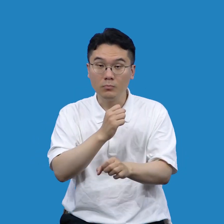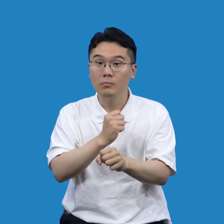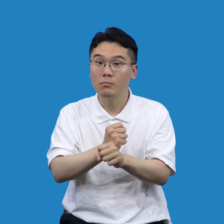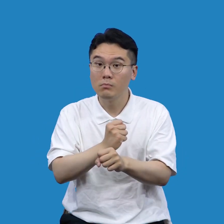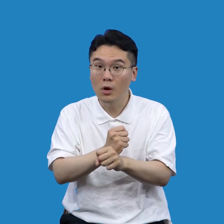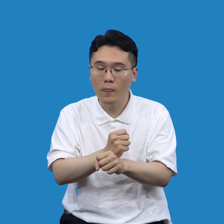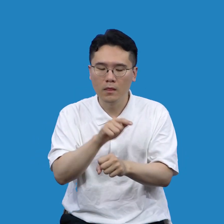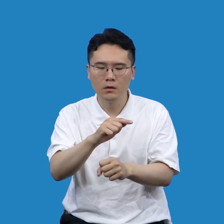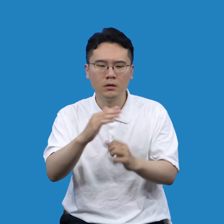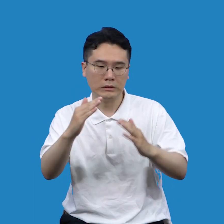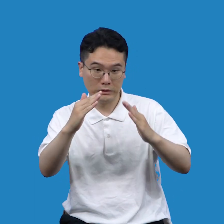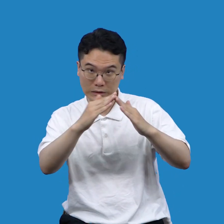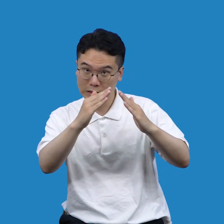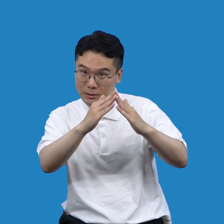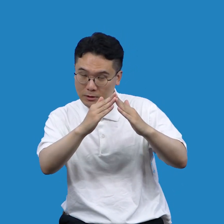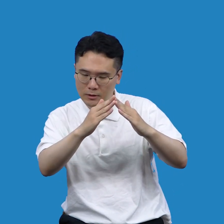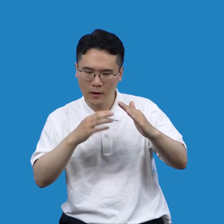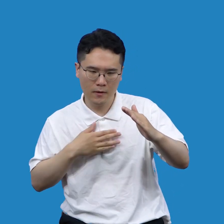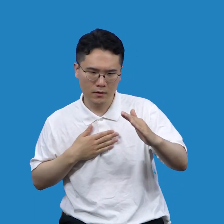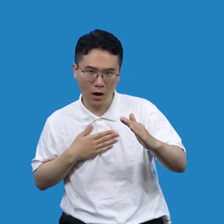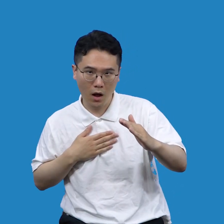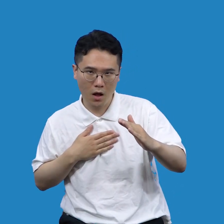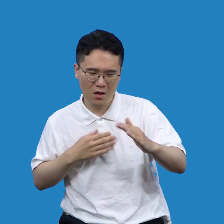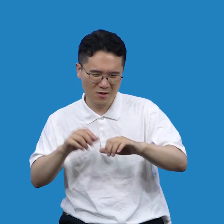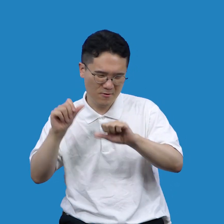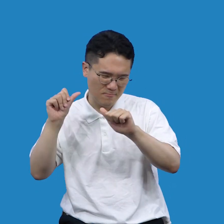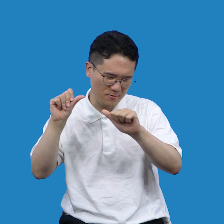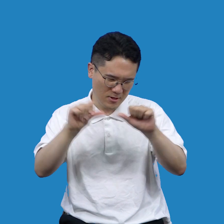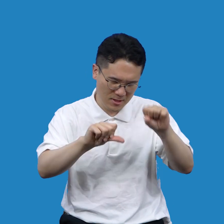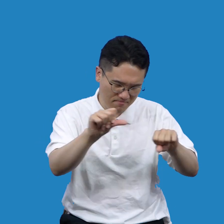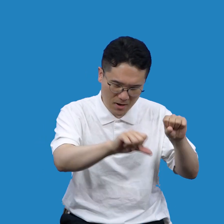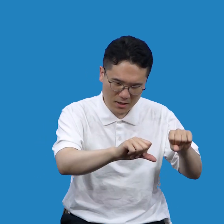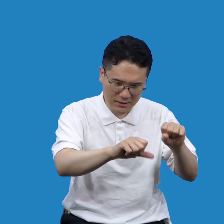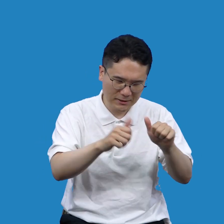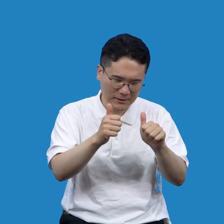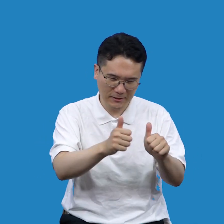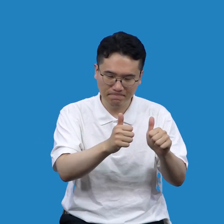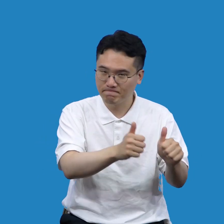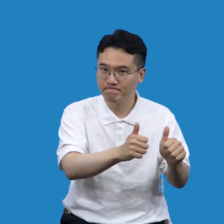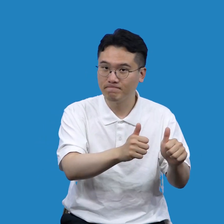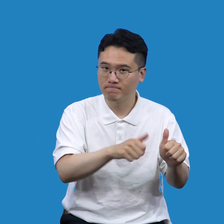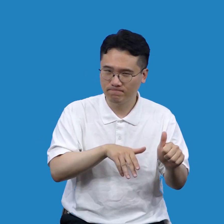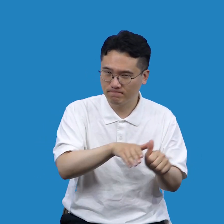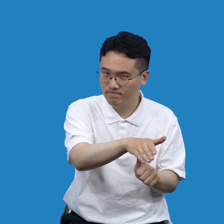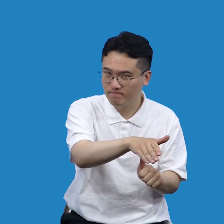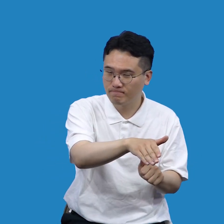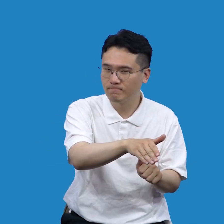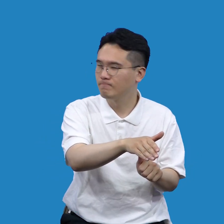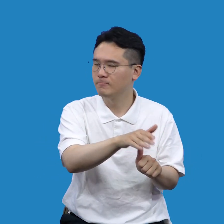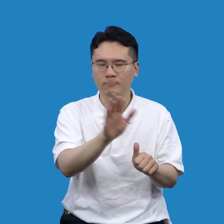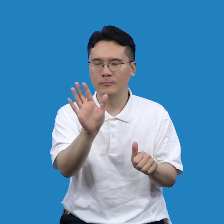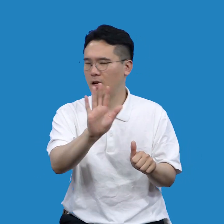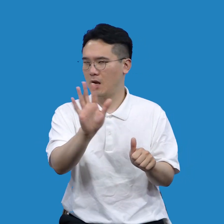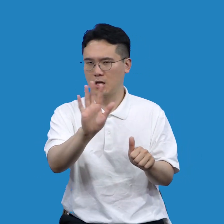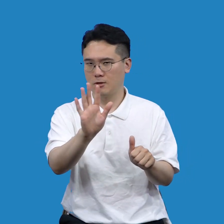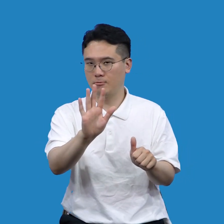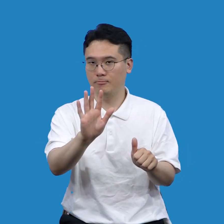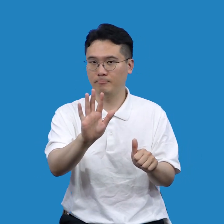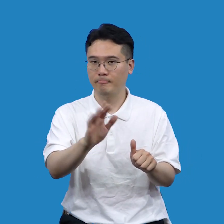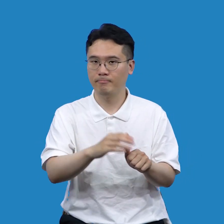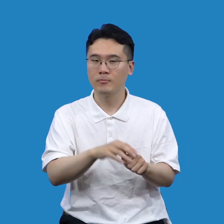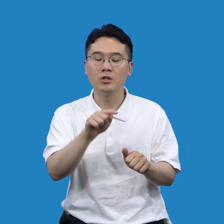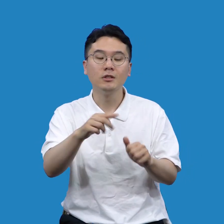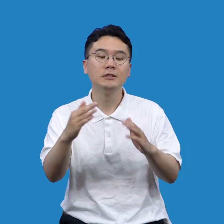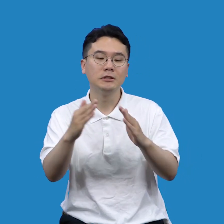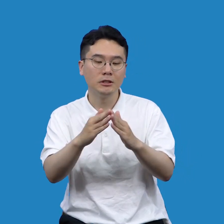집만은 내가 들어가서 그 집에 처음 난 것을 생명을 가져가는 심판을 내리지 아니하고